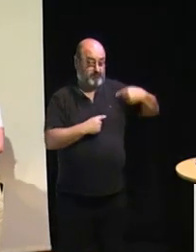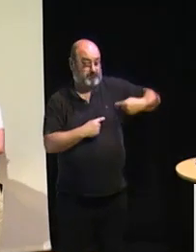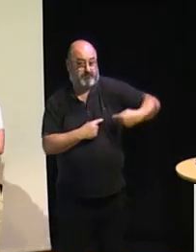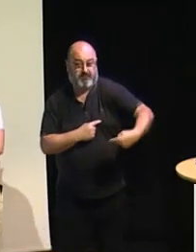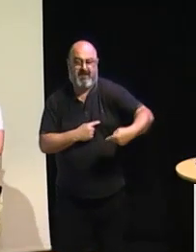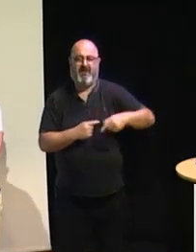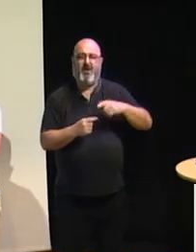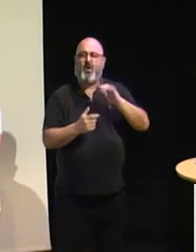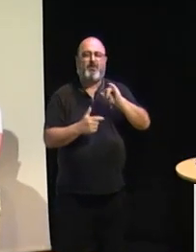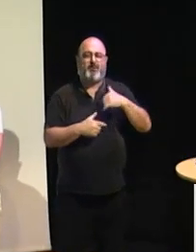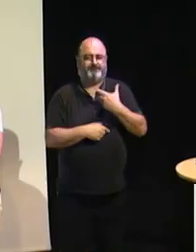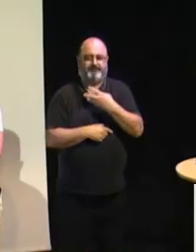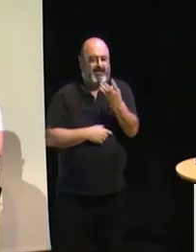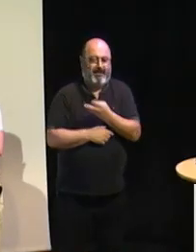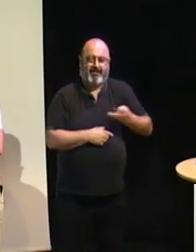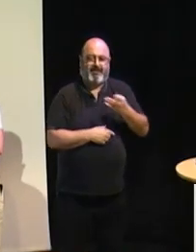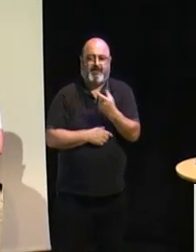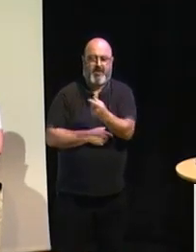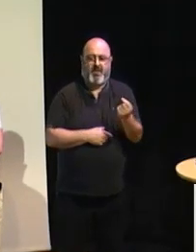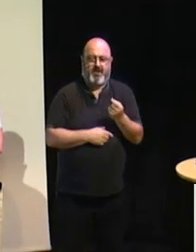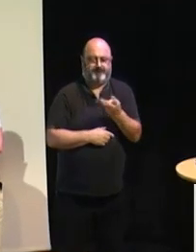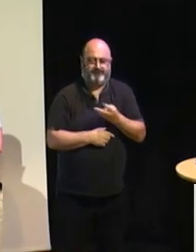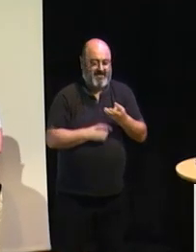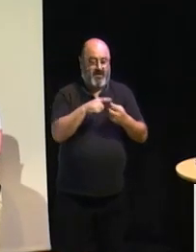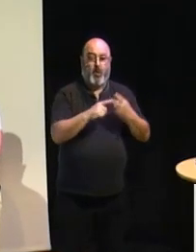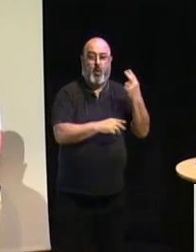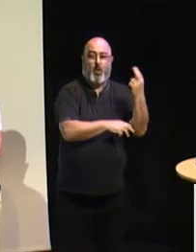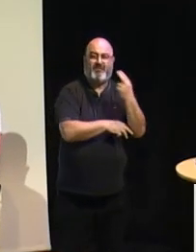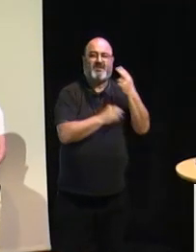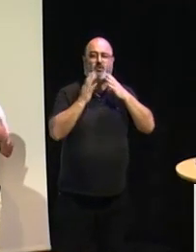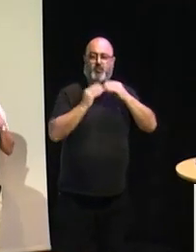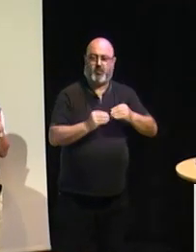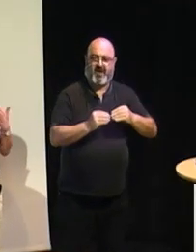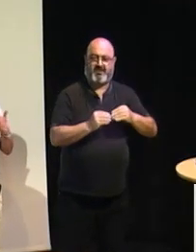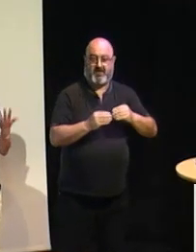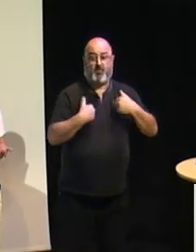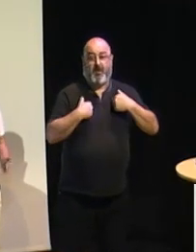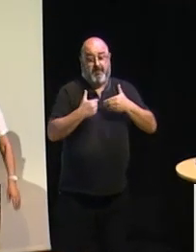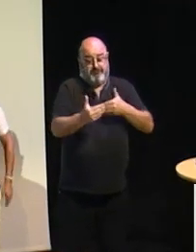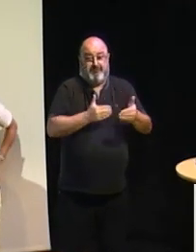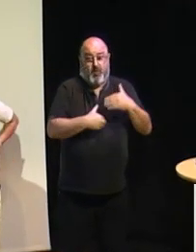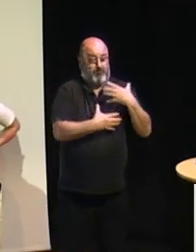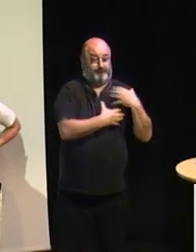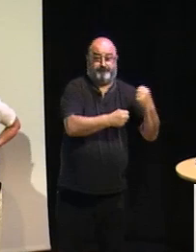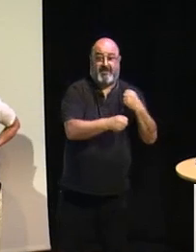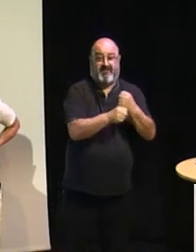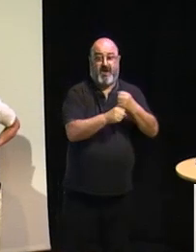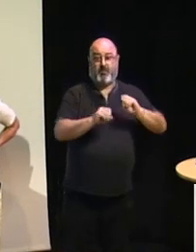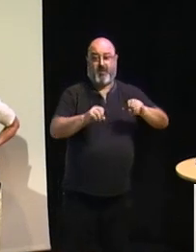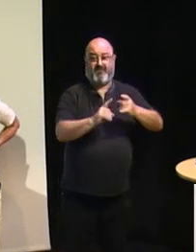par 4 partenaires à Toulouse principalement. L'université Toulouse-Jean Jaurès. Moi, je suis historienne à cette université. Aussi